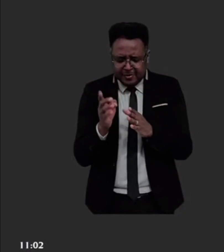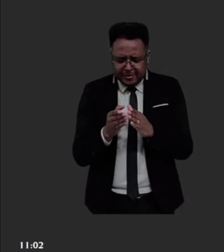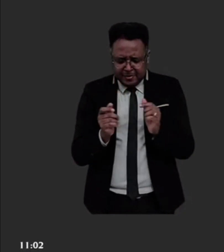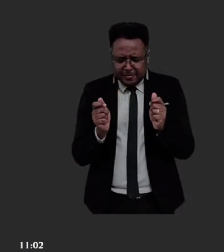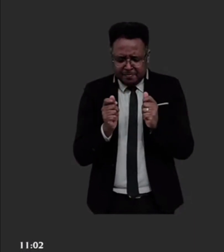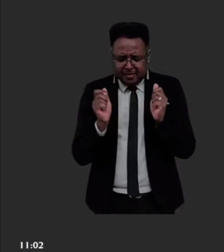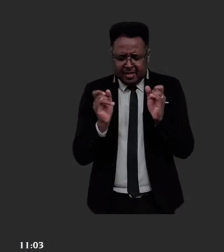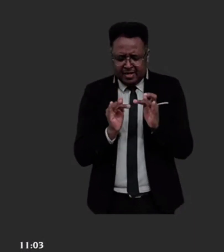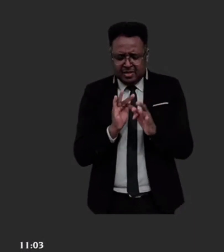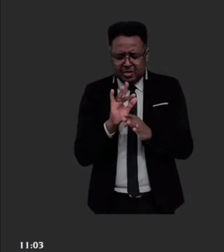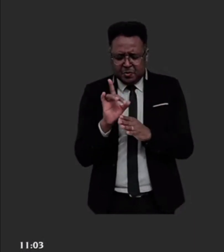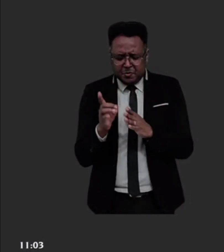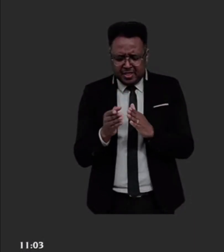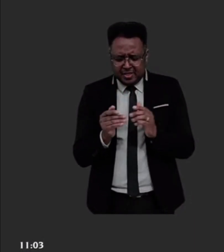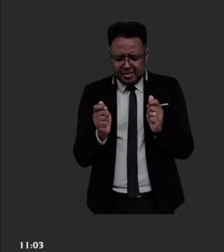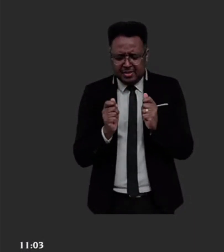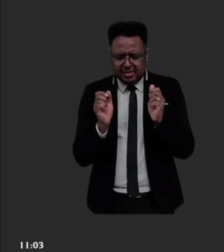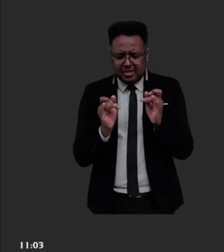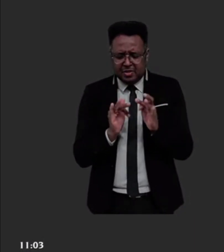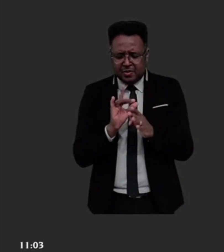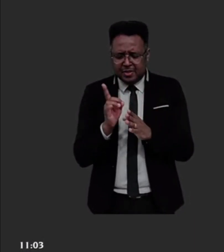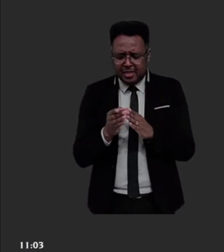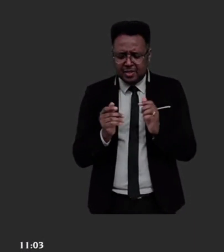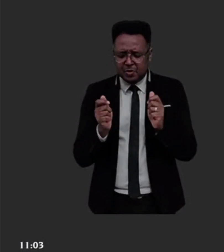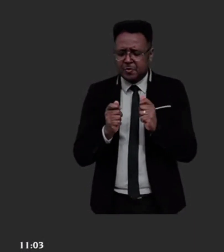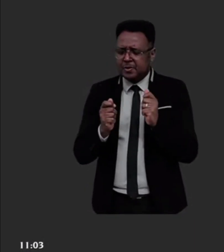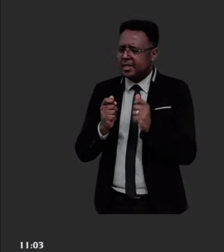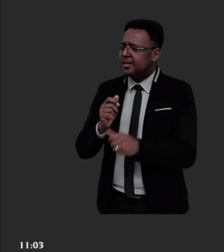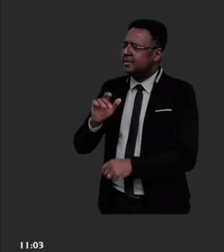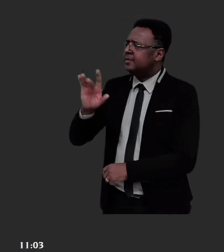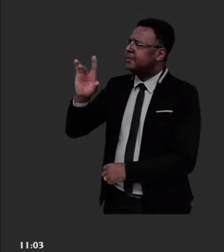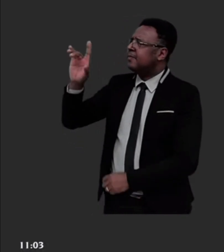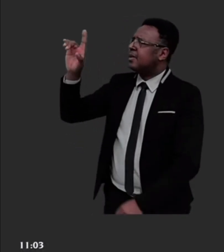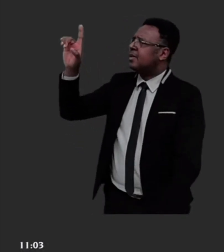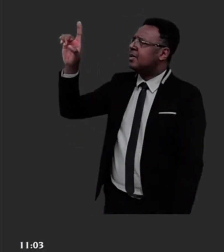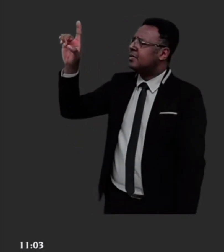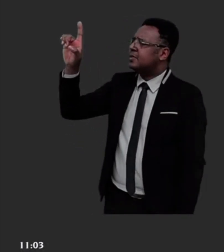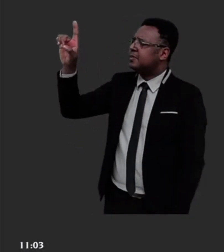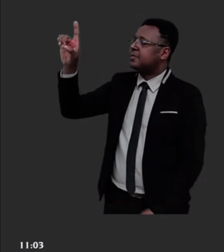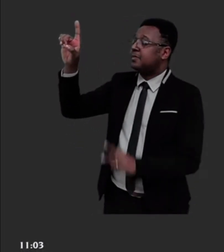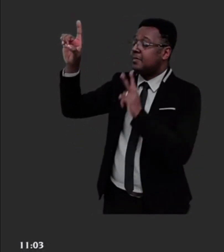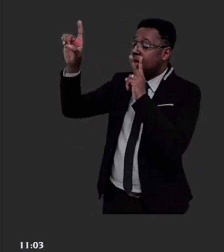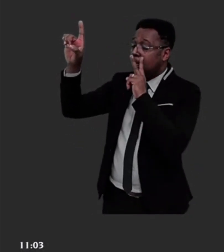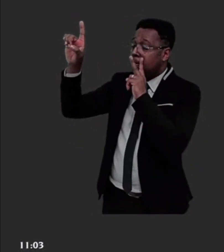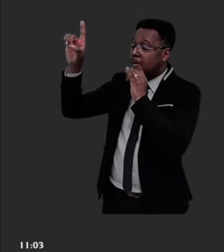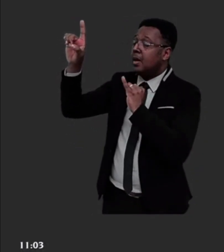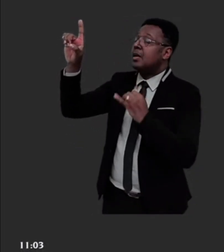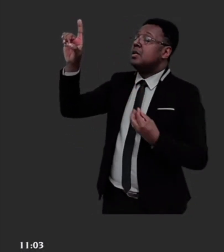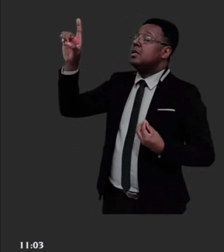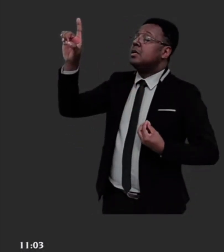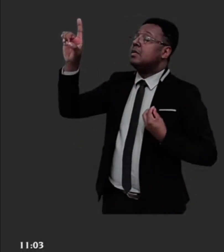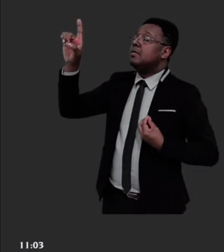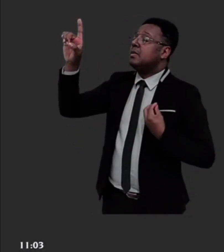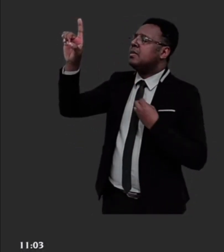Glória ao Pai eterno e justo. Aleluia. Eterno Deus e nosso Pai que está no céu, agora na